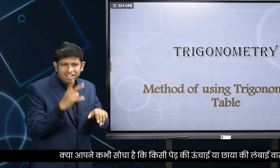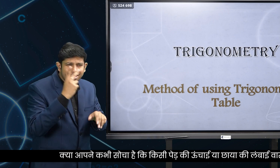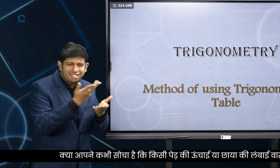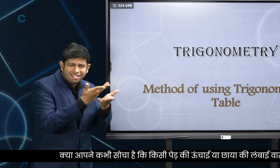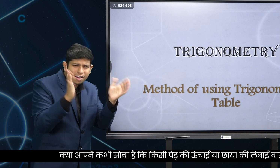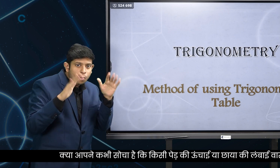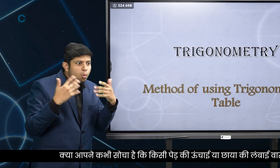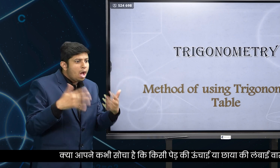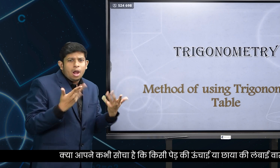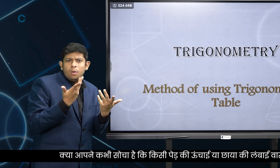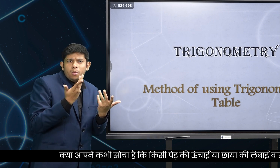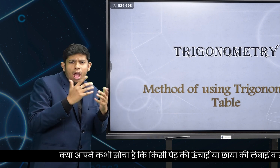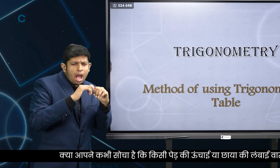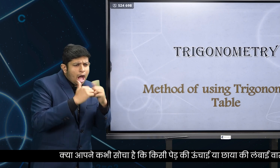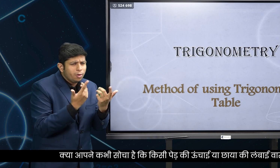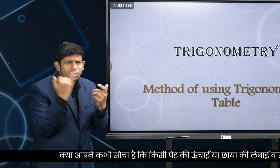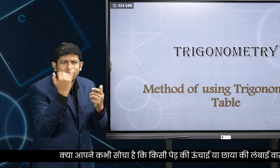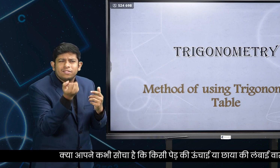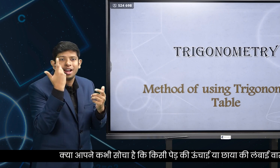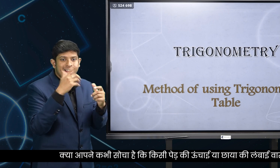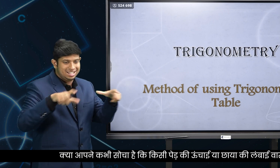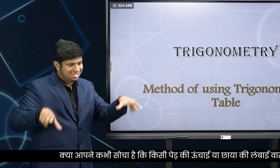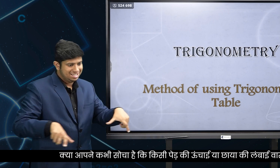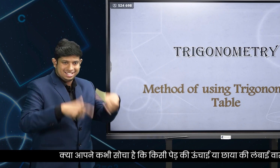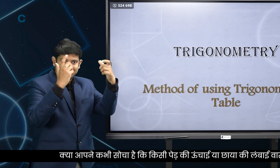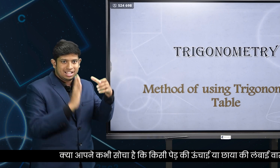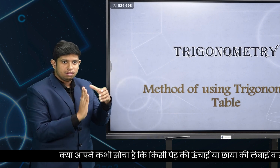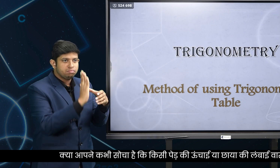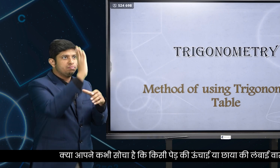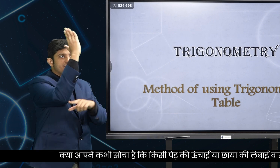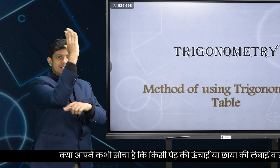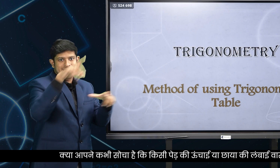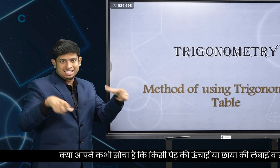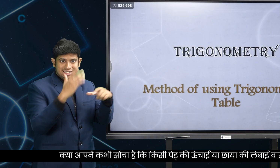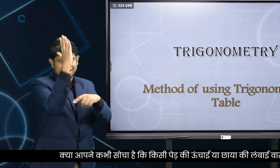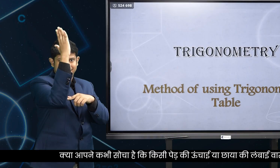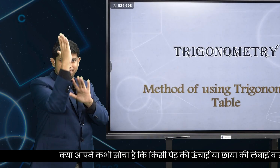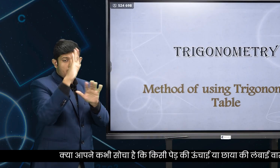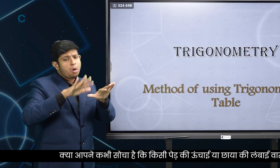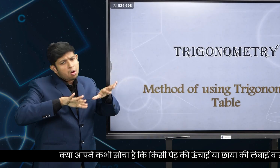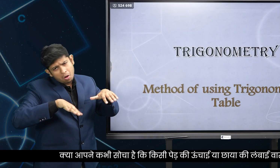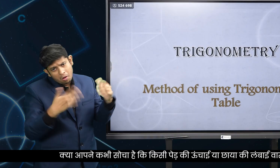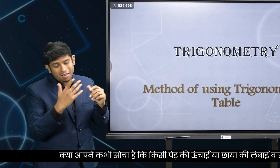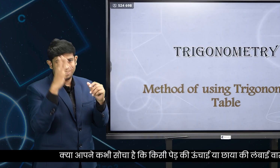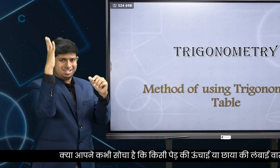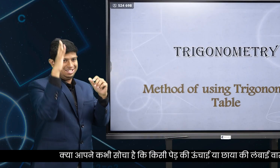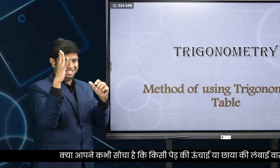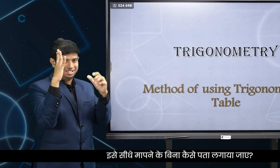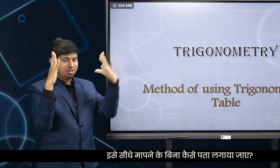क्या आपने कभी सोचा है कि किसी पेड़ की ऊंचाई या छाया की लंबाई वास्तव में इसे